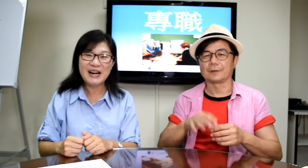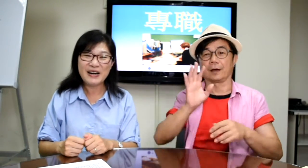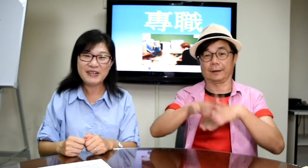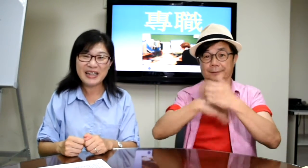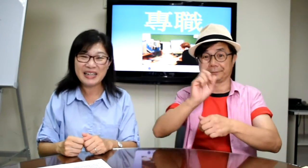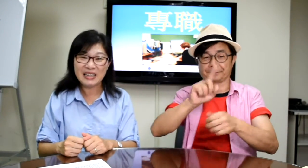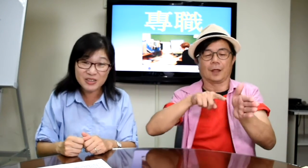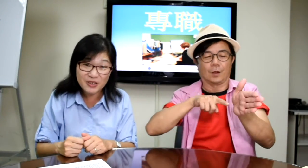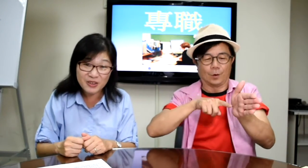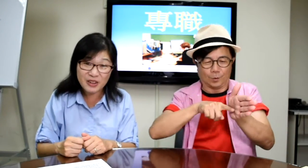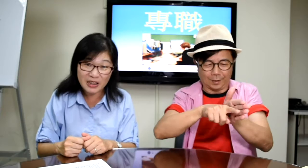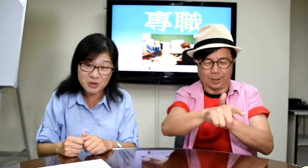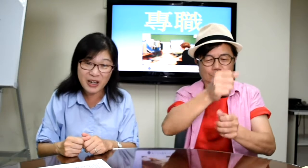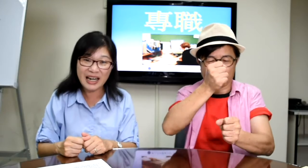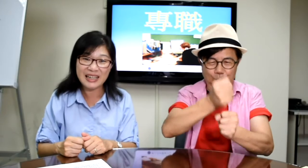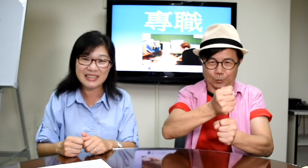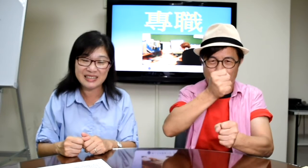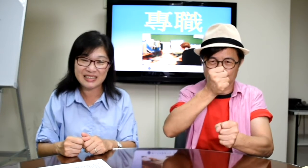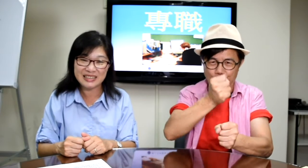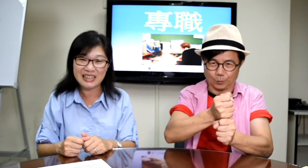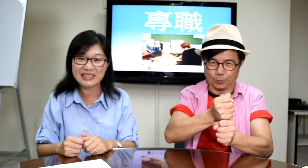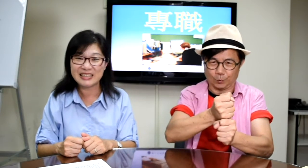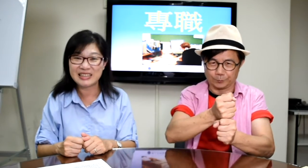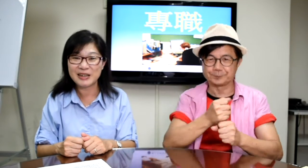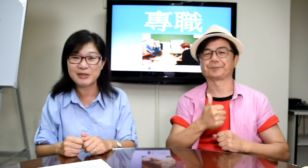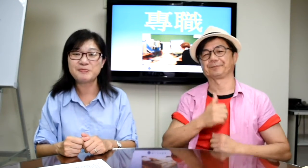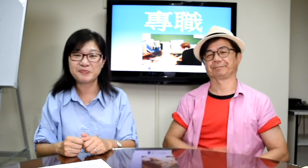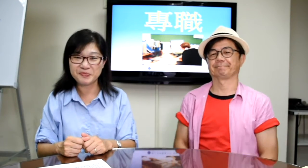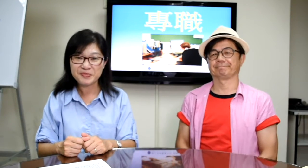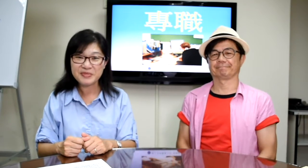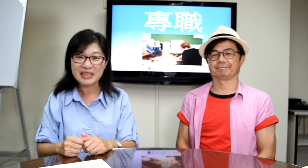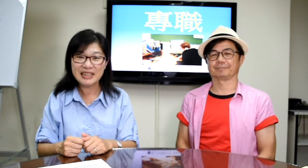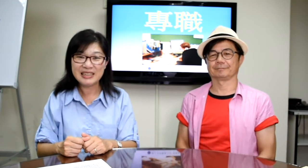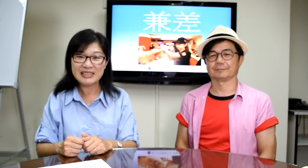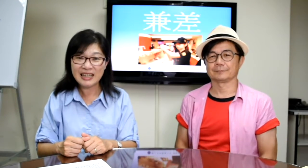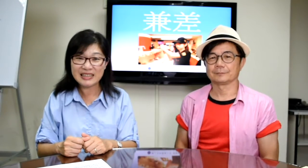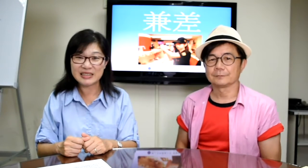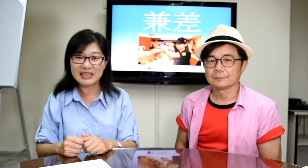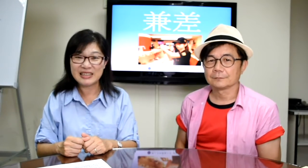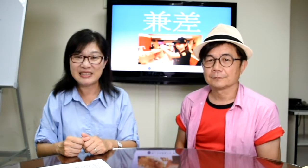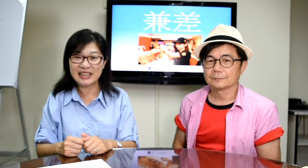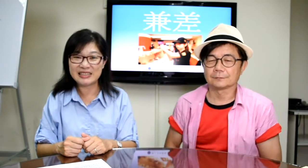好 ，OK， 有手语哈，专职要记得哦。下一个兼